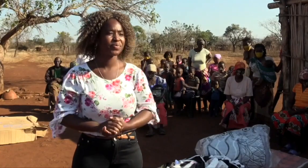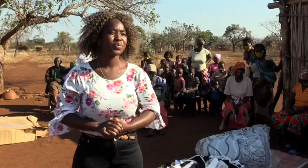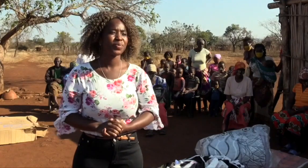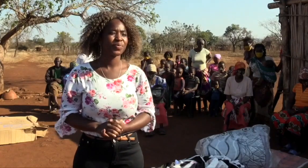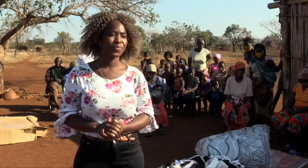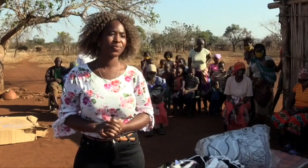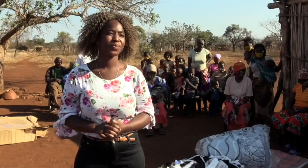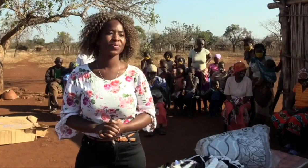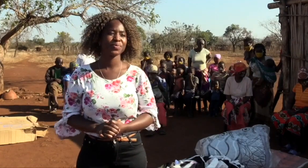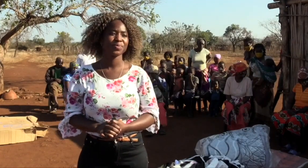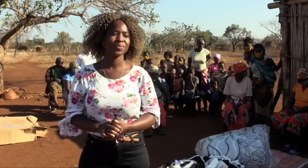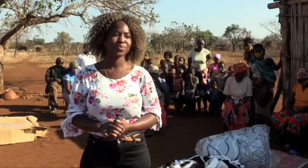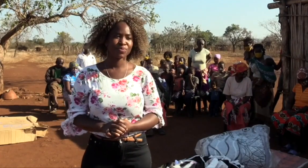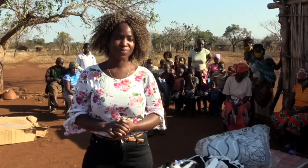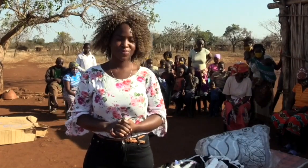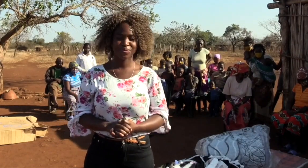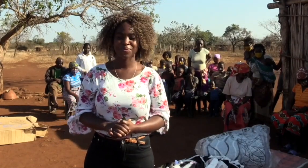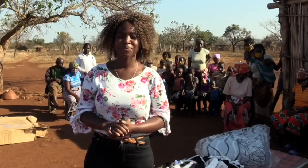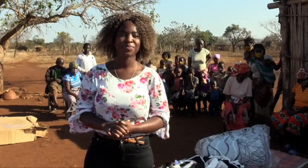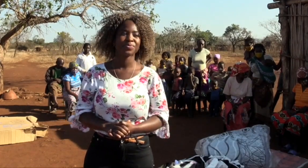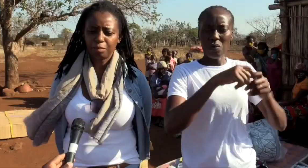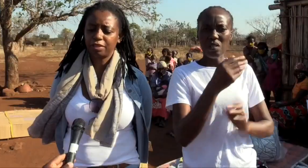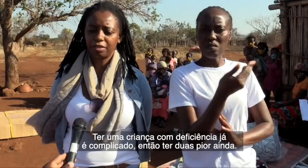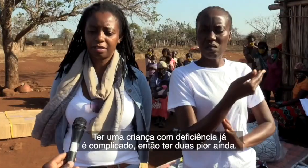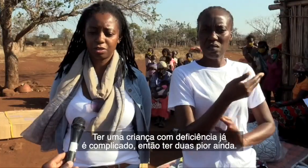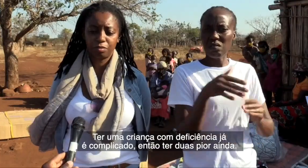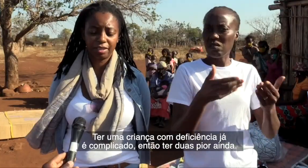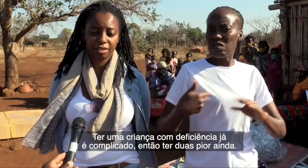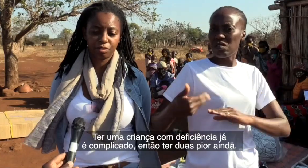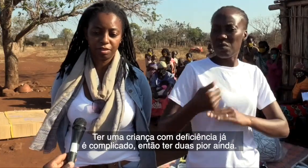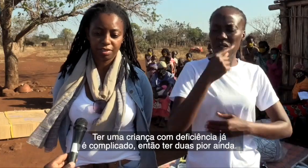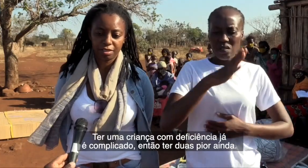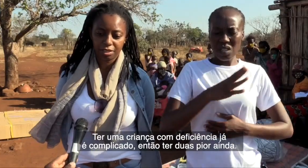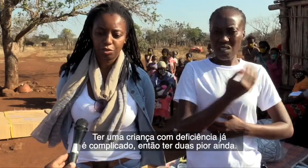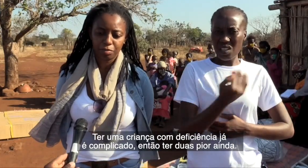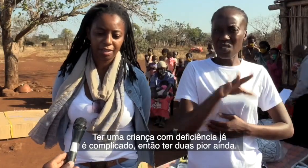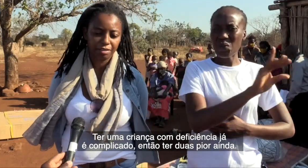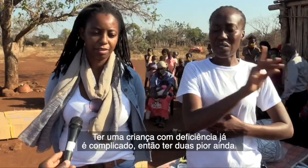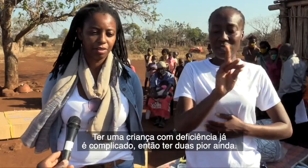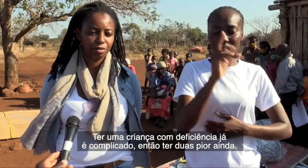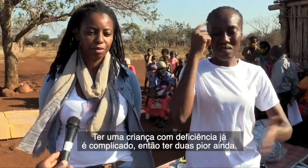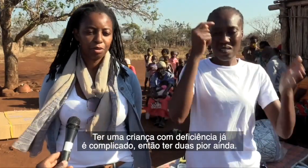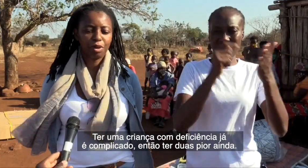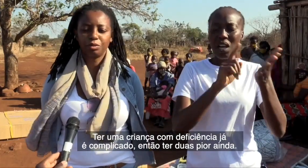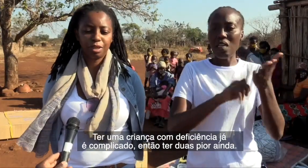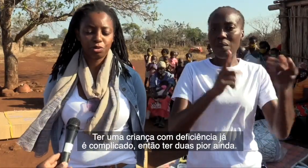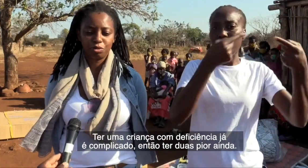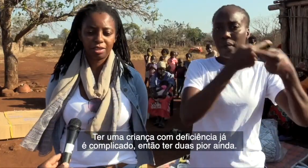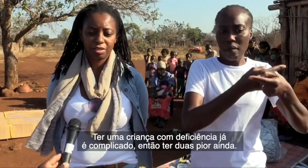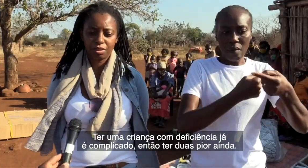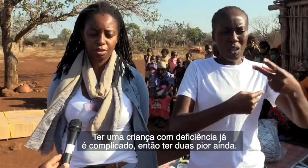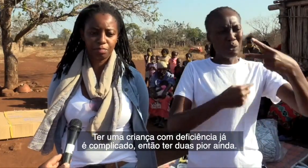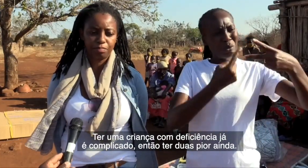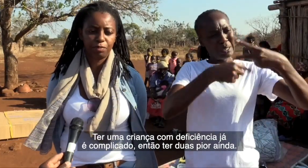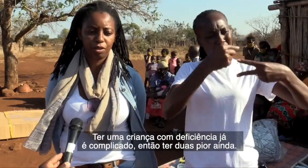e que vieram cá oferecer algo para as pessoas com deficiência. Sempre digo que ter-se uma criança com deficiência já é complicado, então quando temos